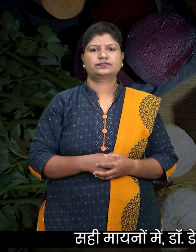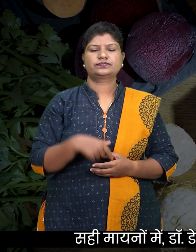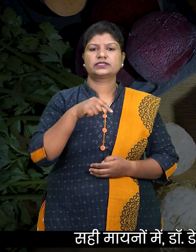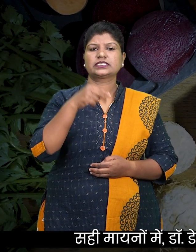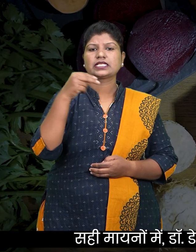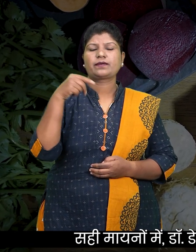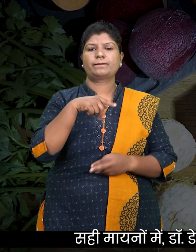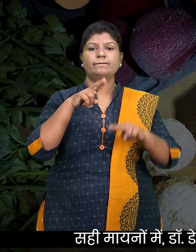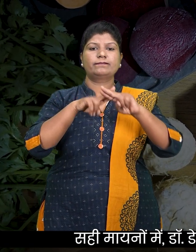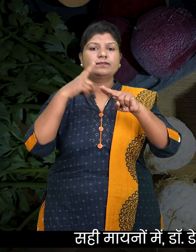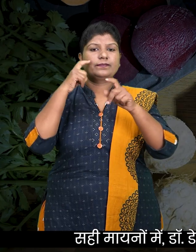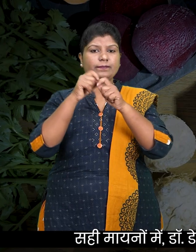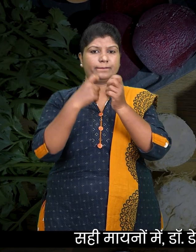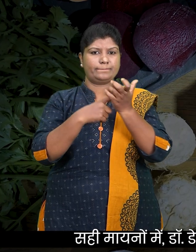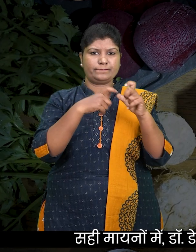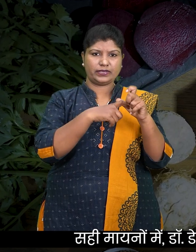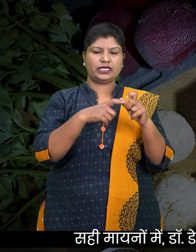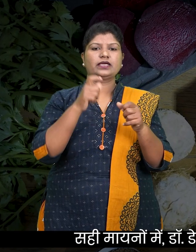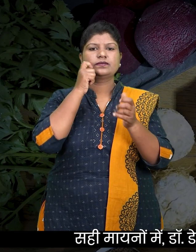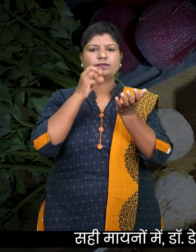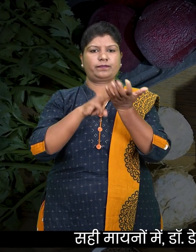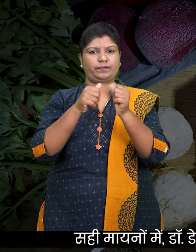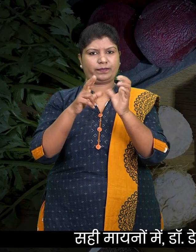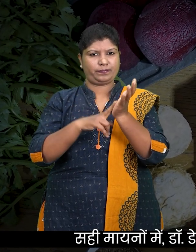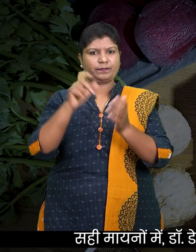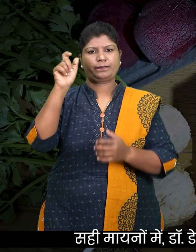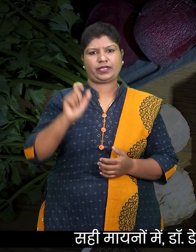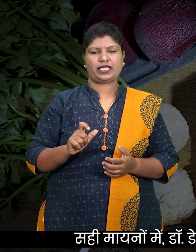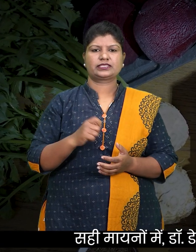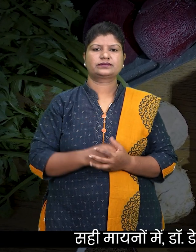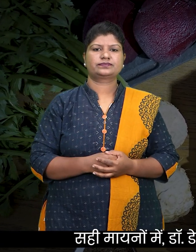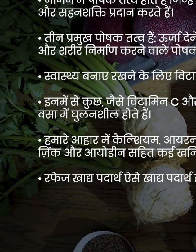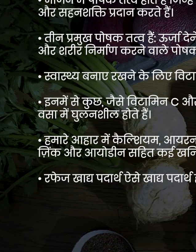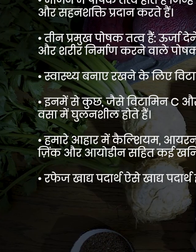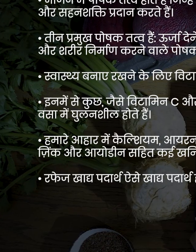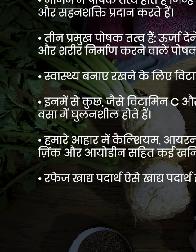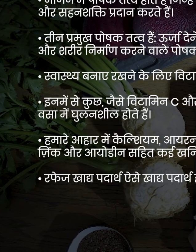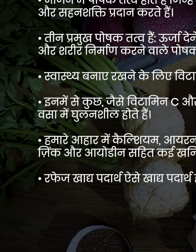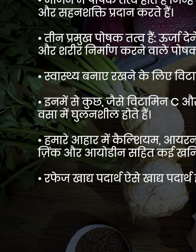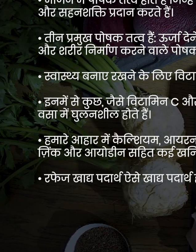गया।